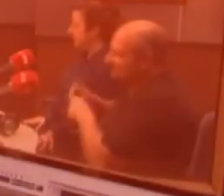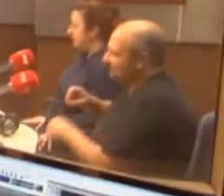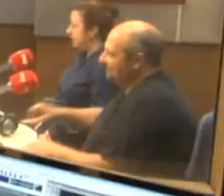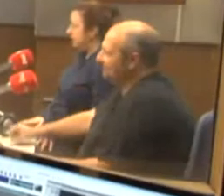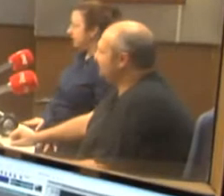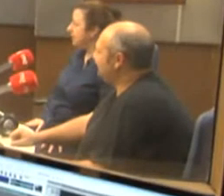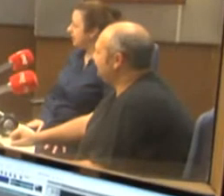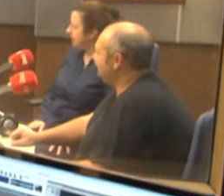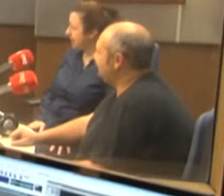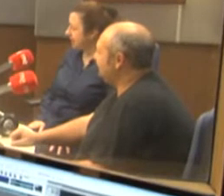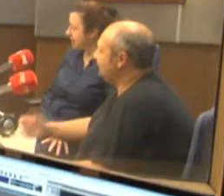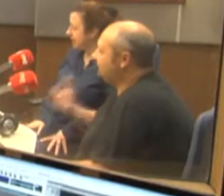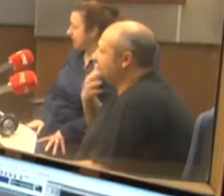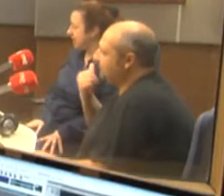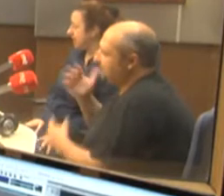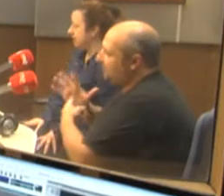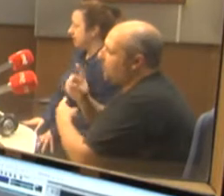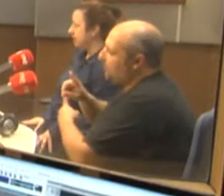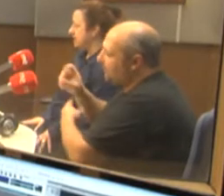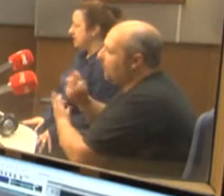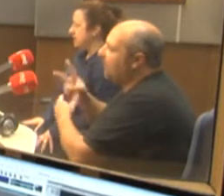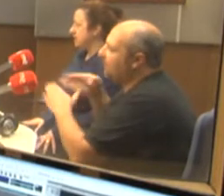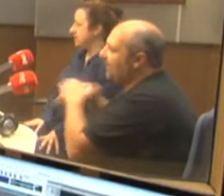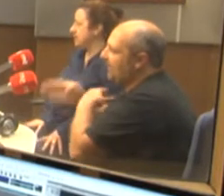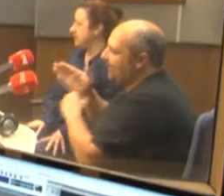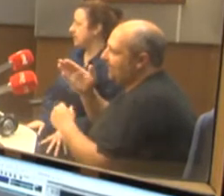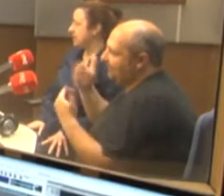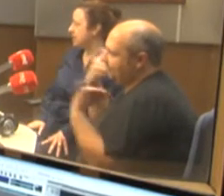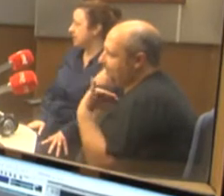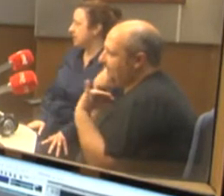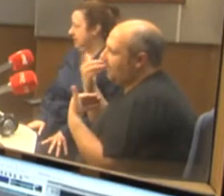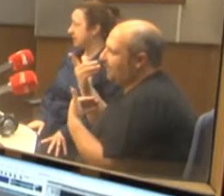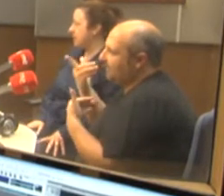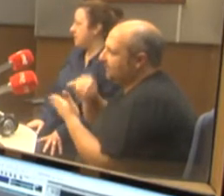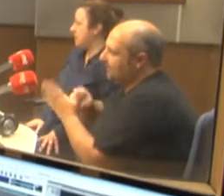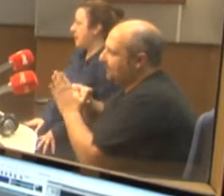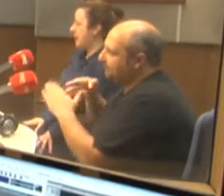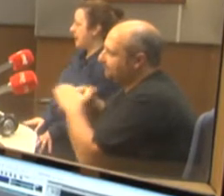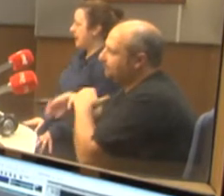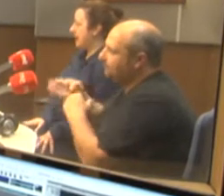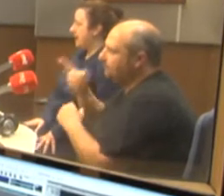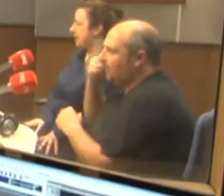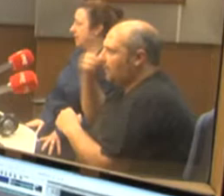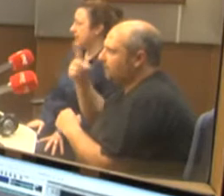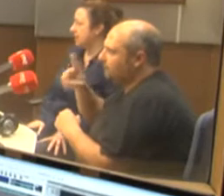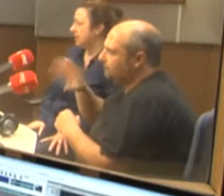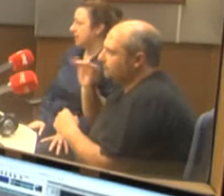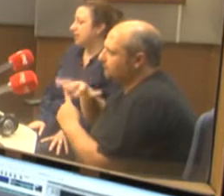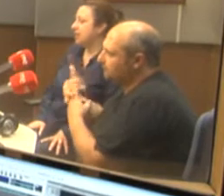Carmen María, tú como sanitaria que estás en la entrada del sistema, supongo que te habrás encontrado en alguna ocasión